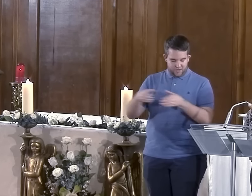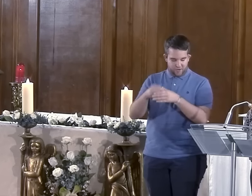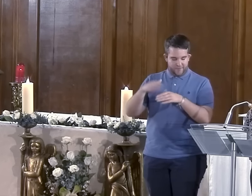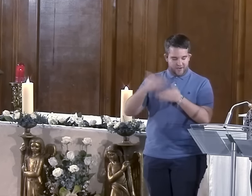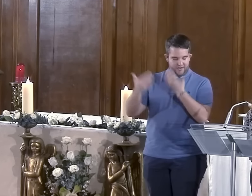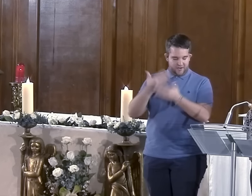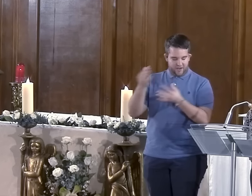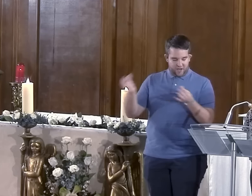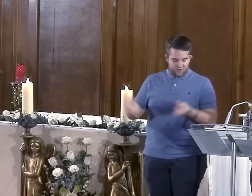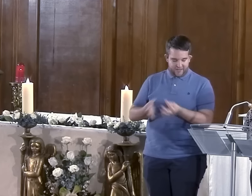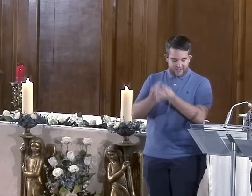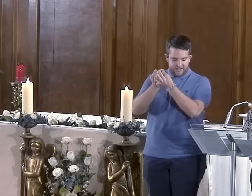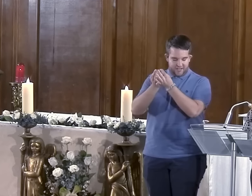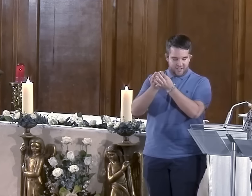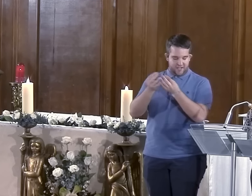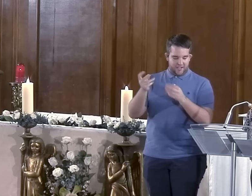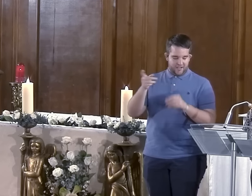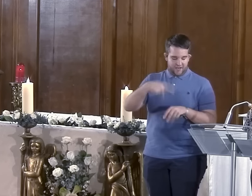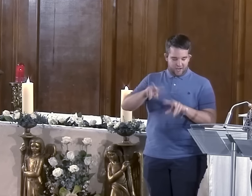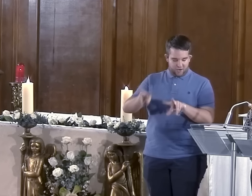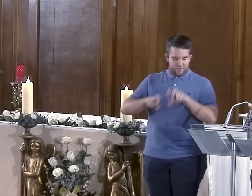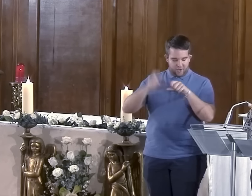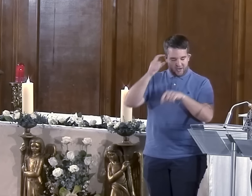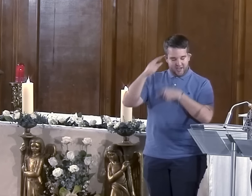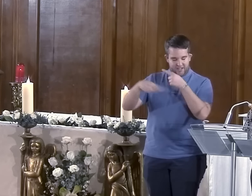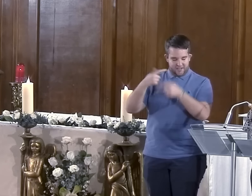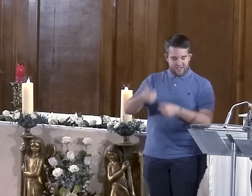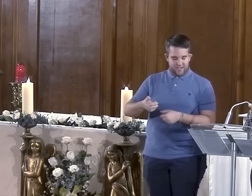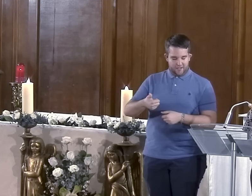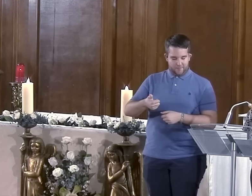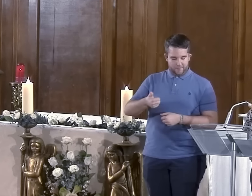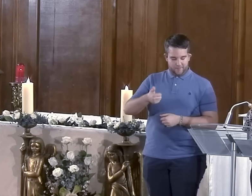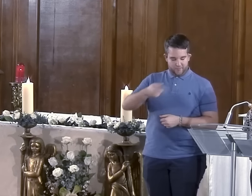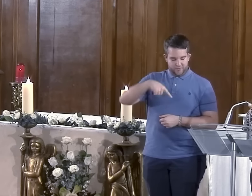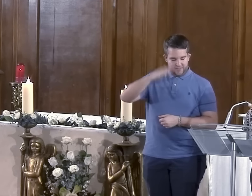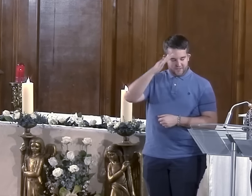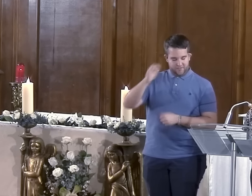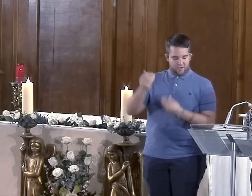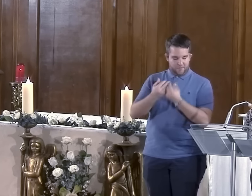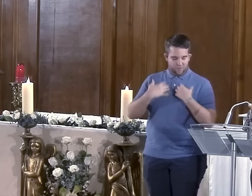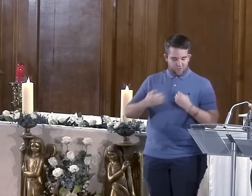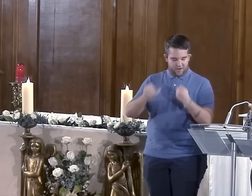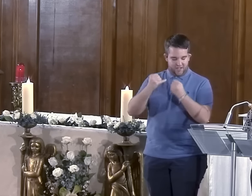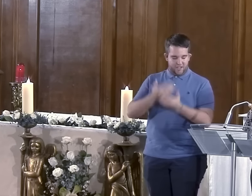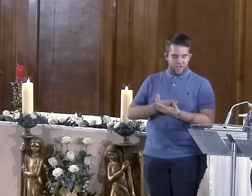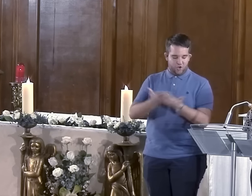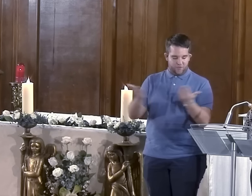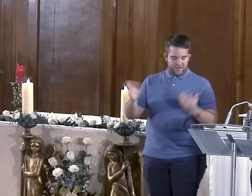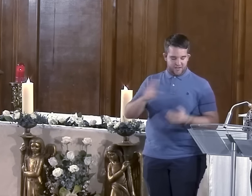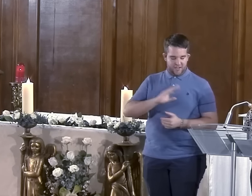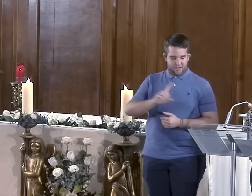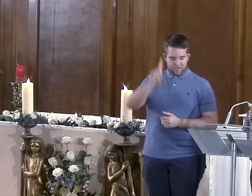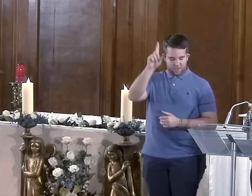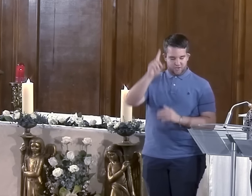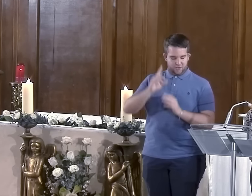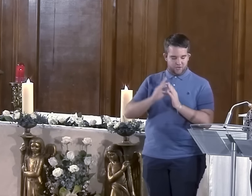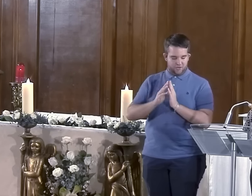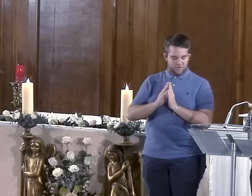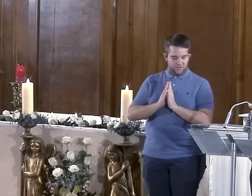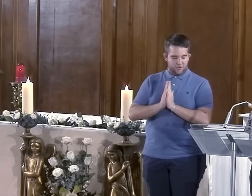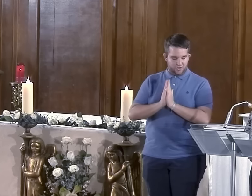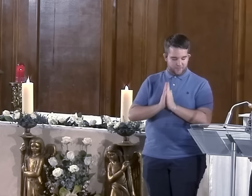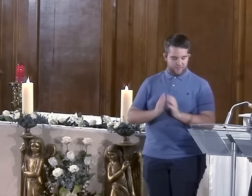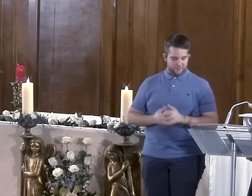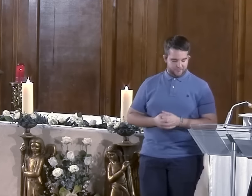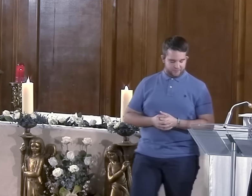reunido para celebrar la Eucaristía, que renovemos cada día nuestra fe con más fuerza y confianza.